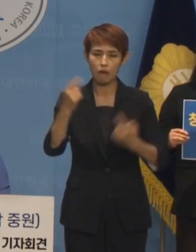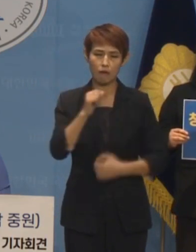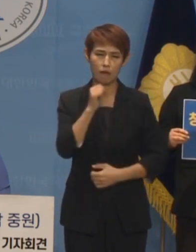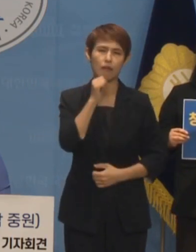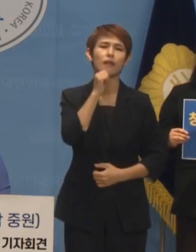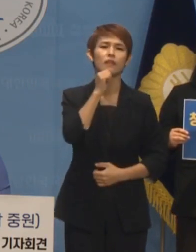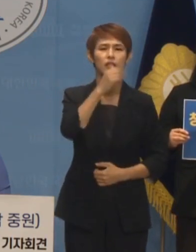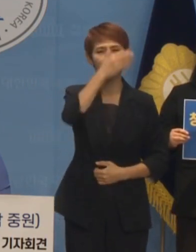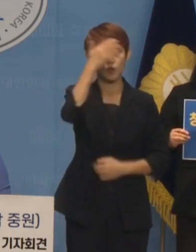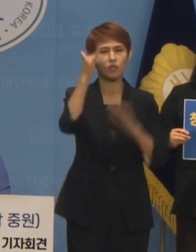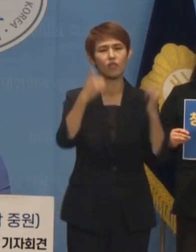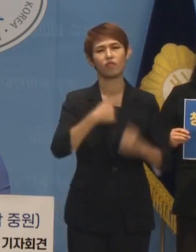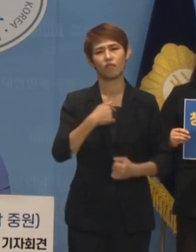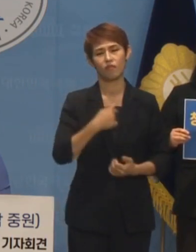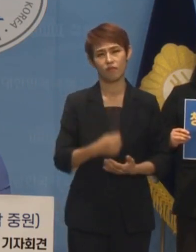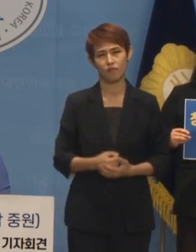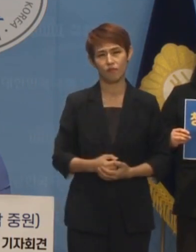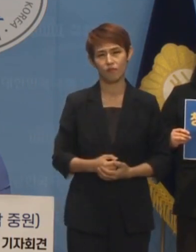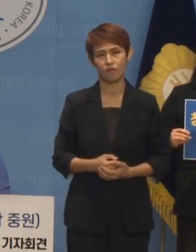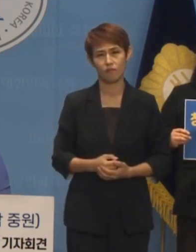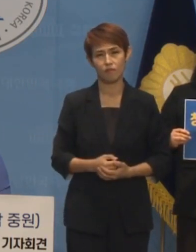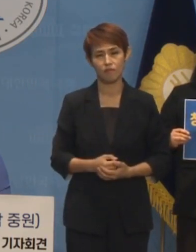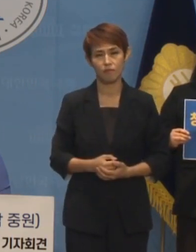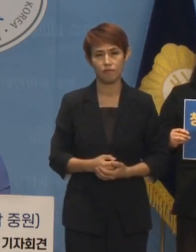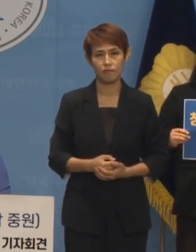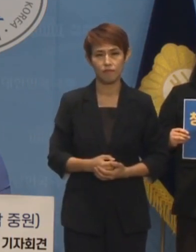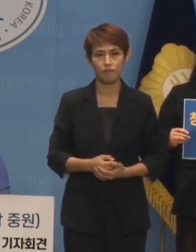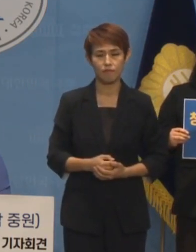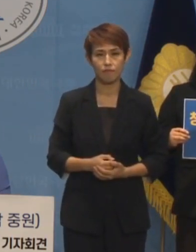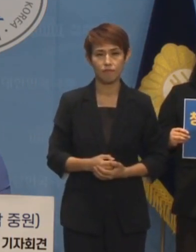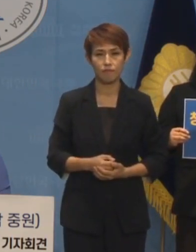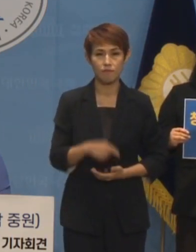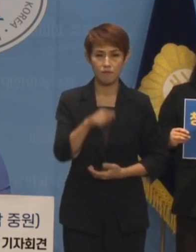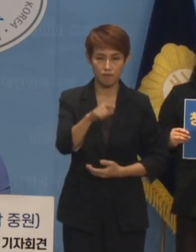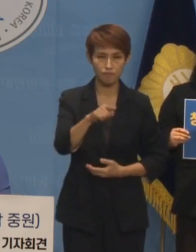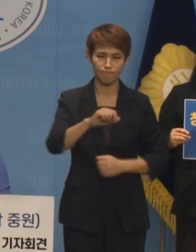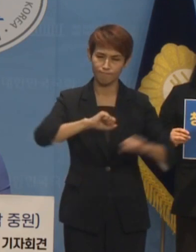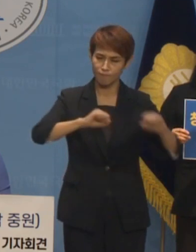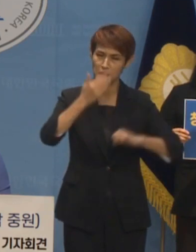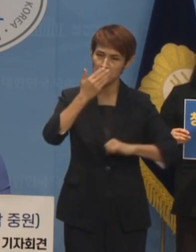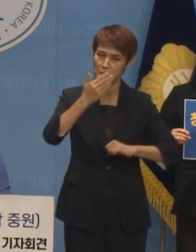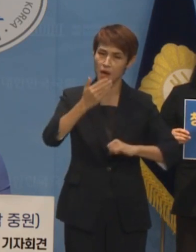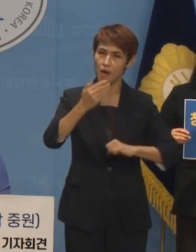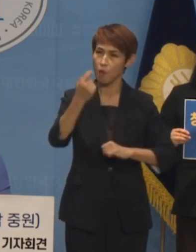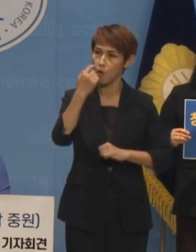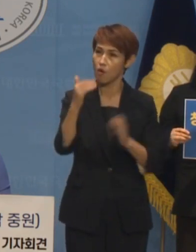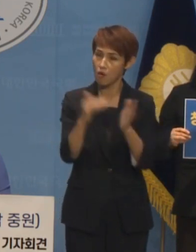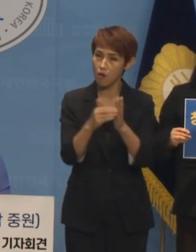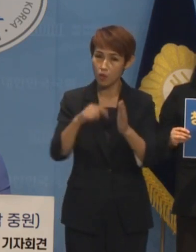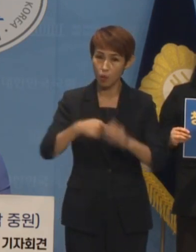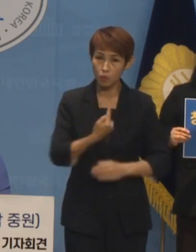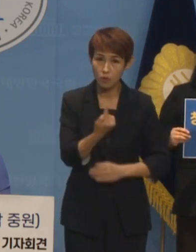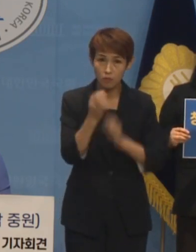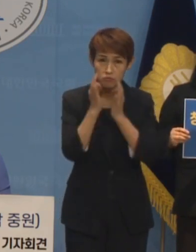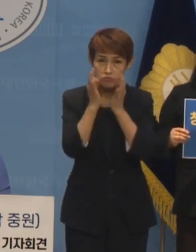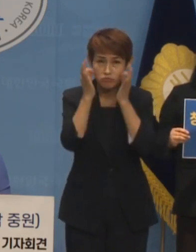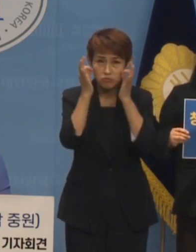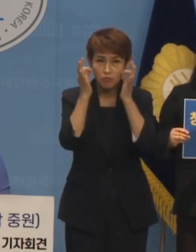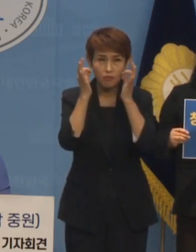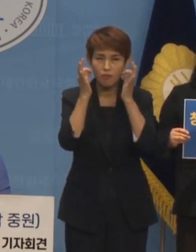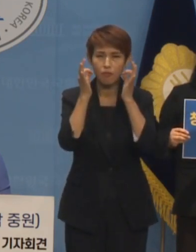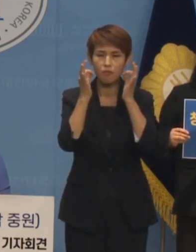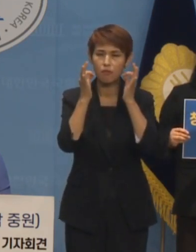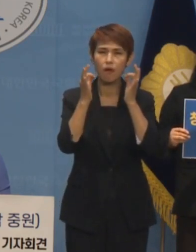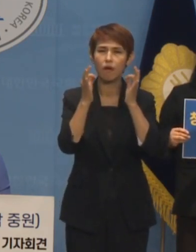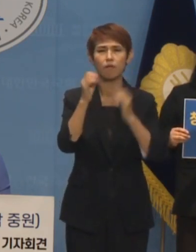청년을 법적으로 세분화할 필요가 있습니다. 뭐든 해낼 수 있다고 배웠지만 혼자만의 노력으로는 뭐든 할